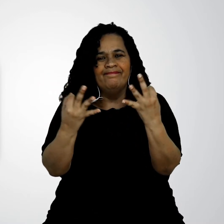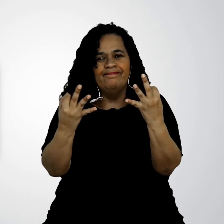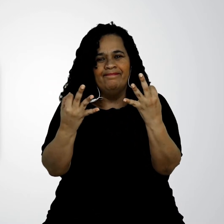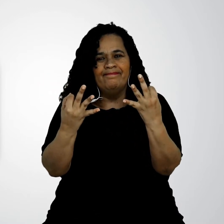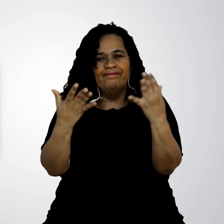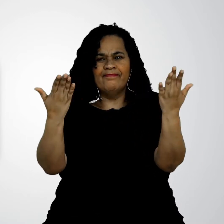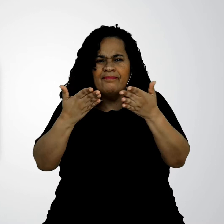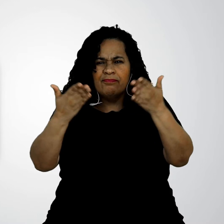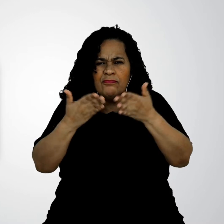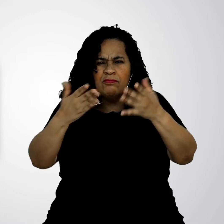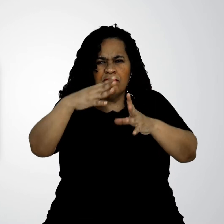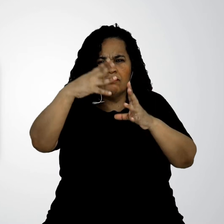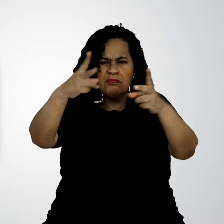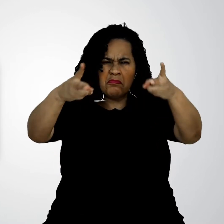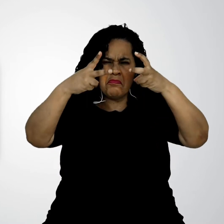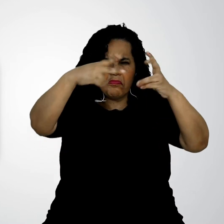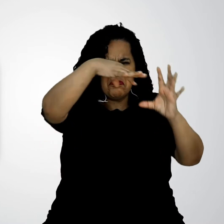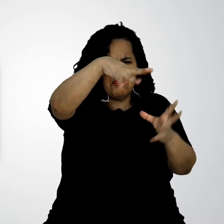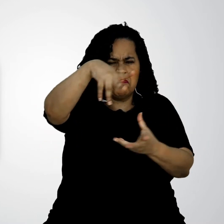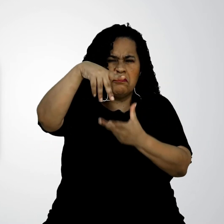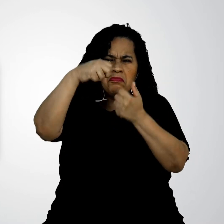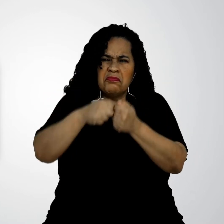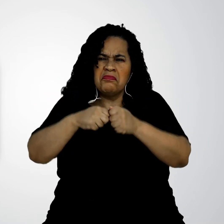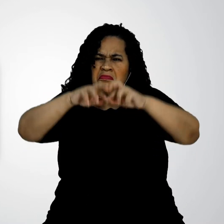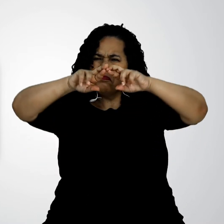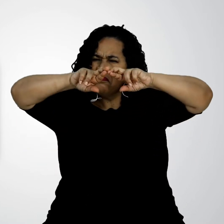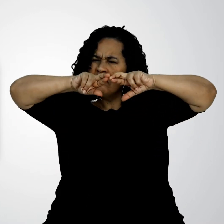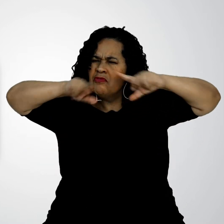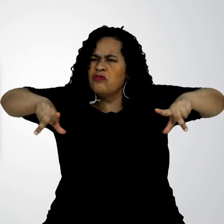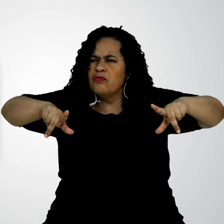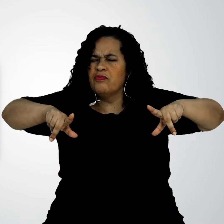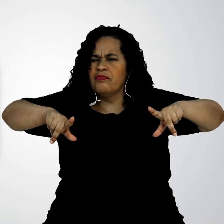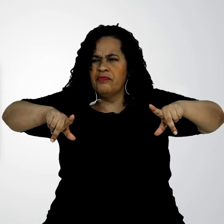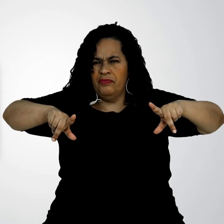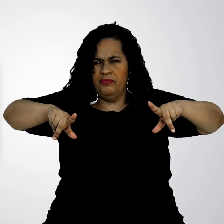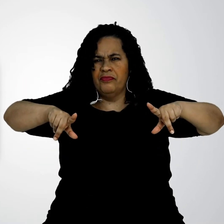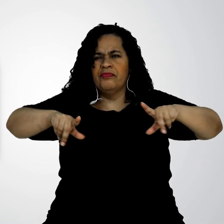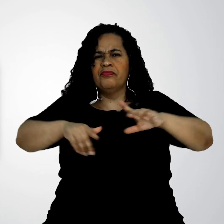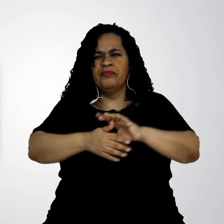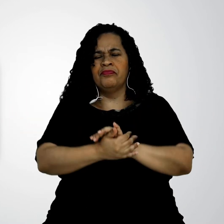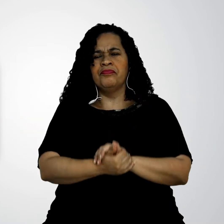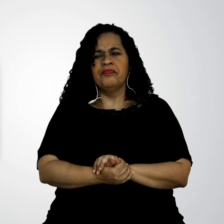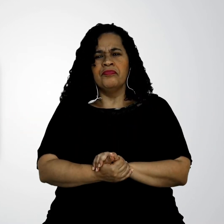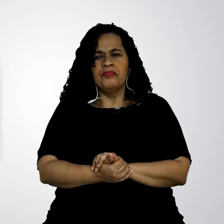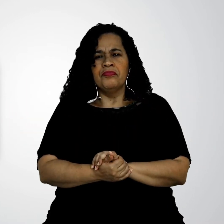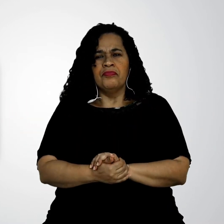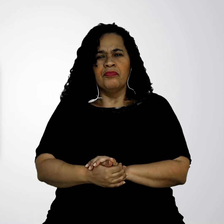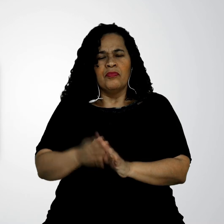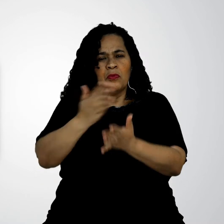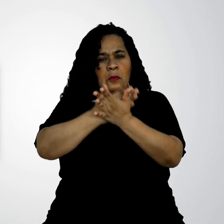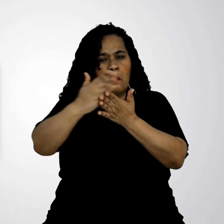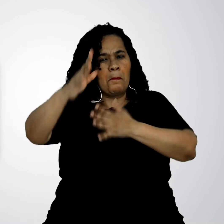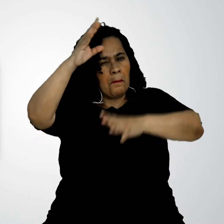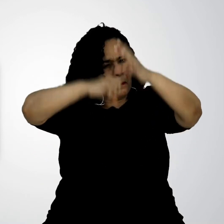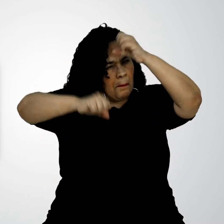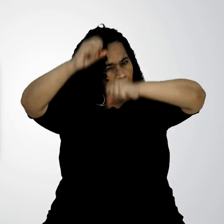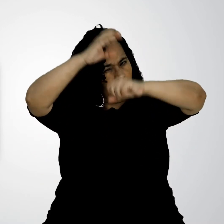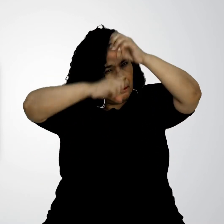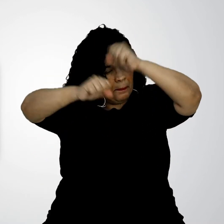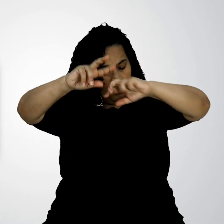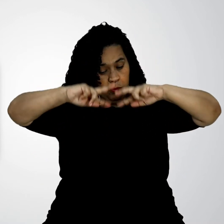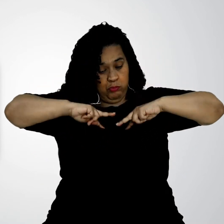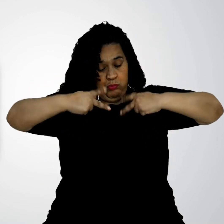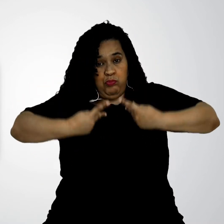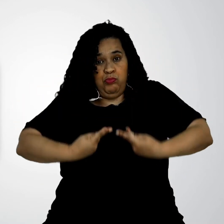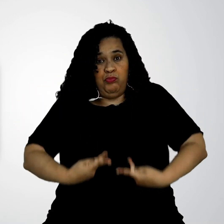do mundo não acontece numa luta externa, acontece numa luta interna. Onde a gente aprende a ser humano próximo a Deus,